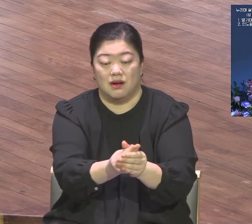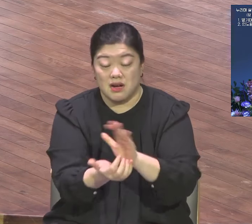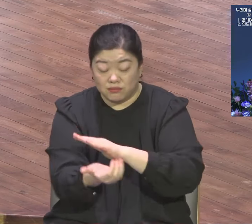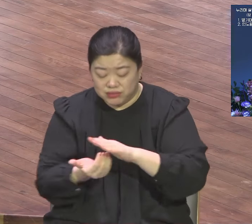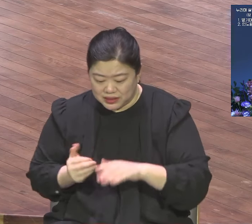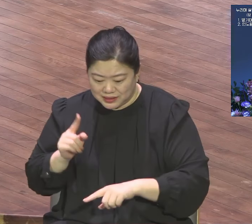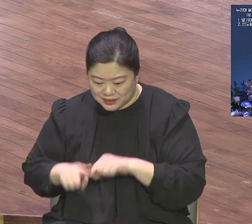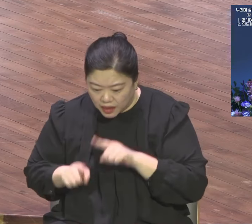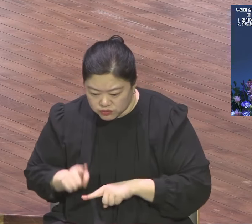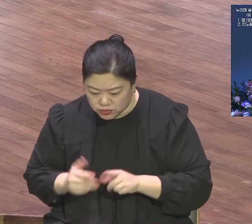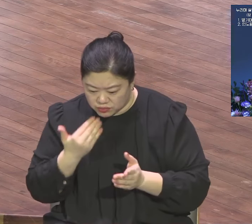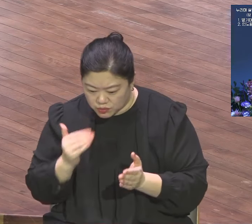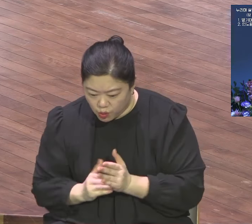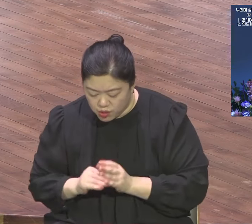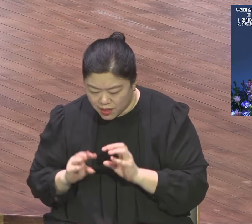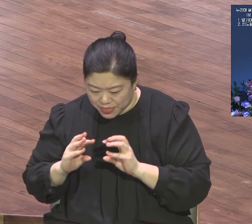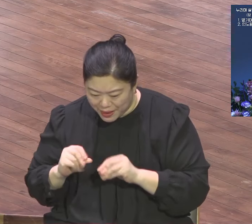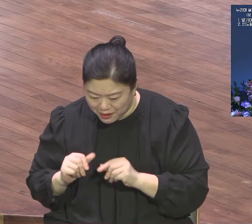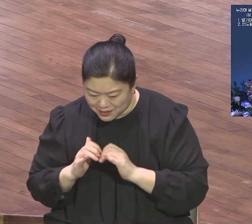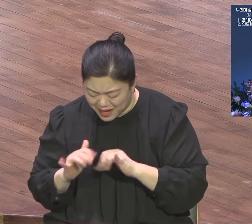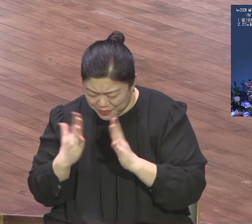다.